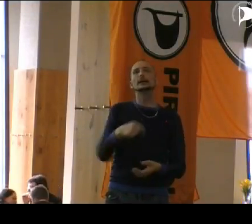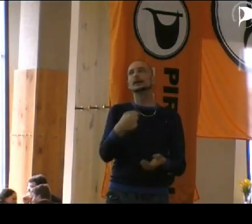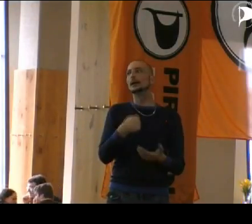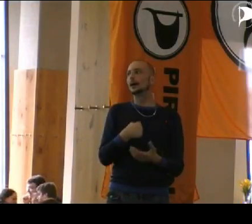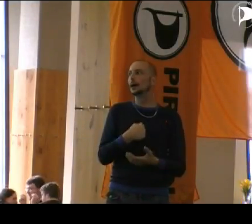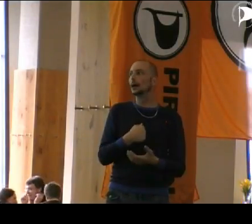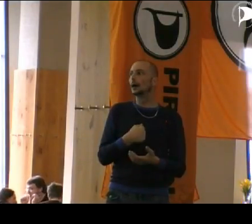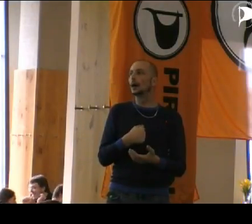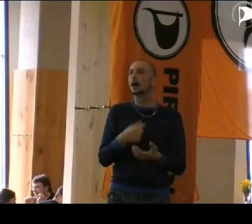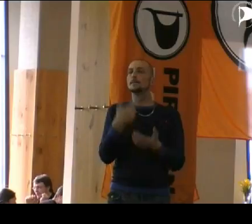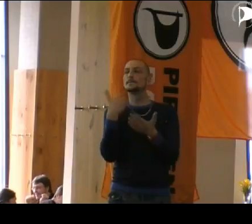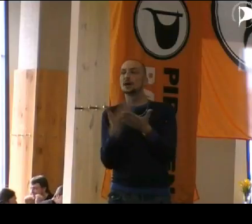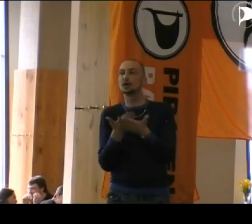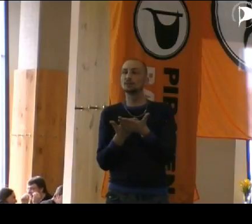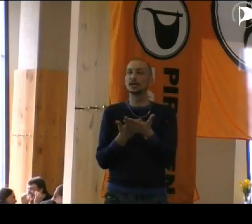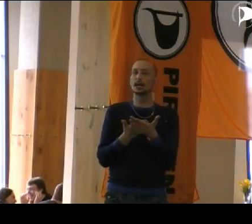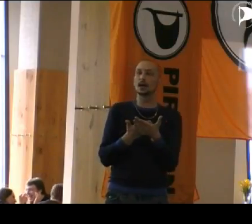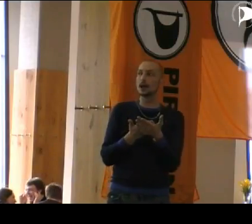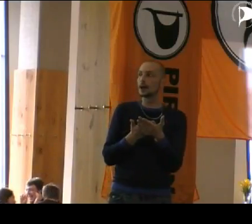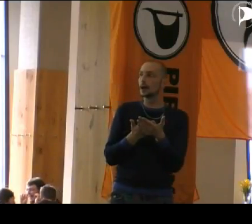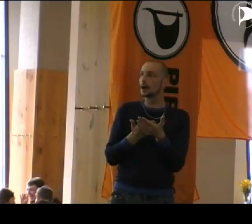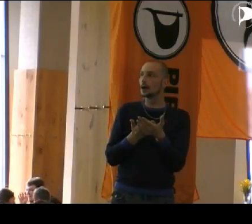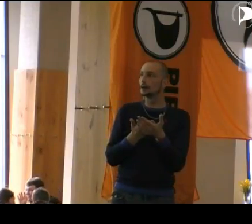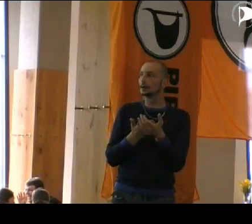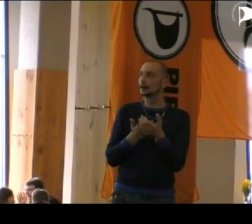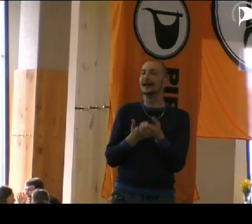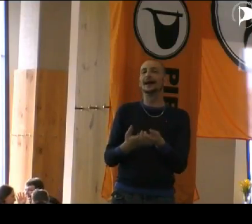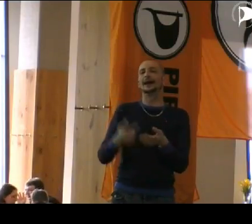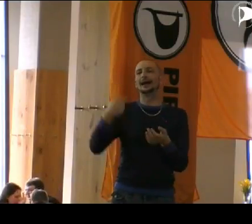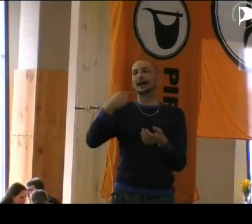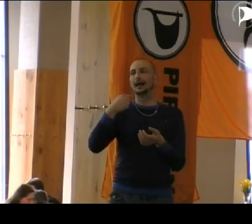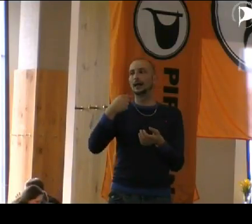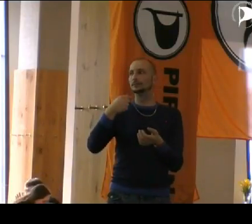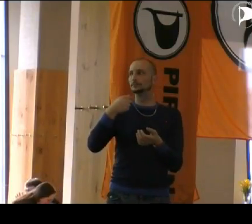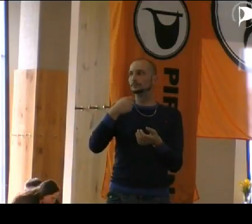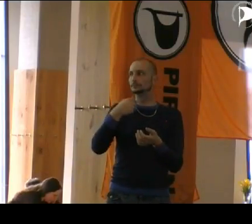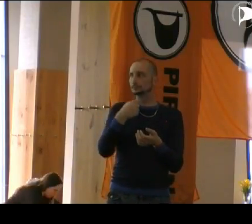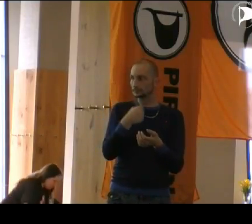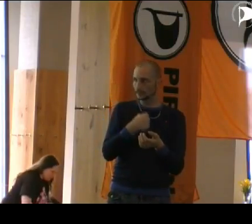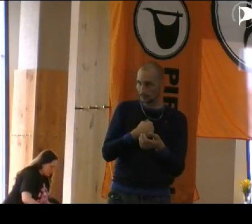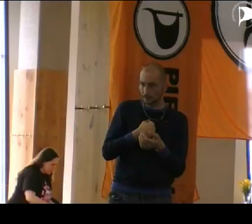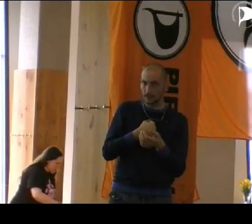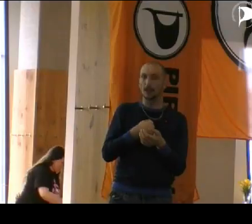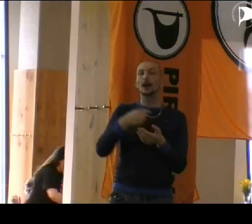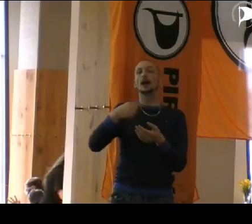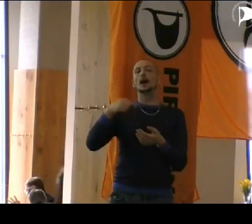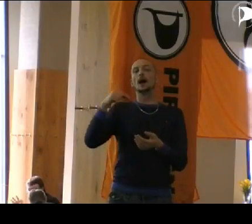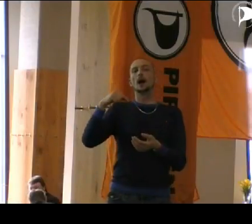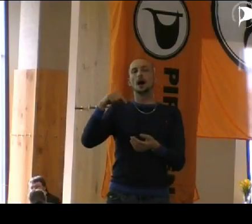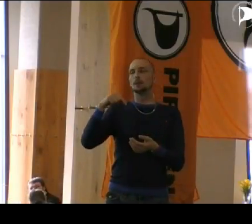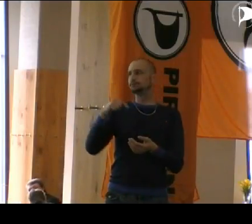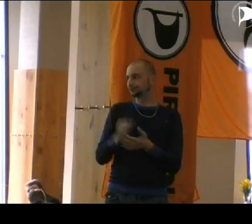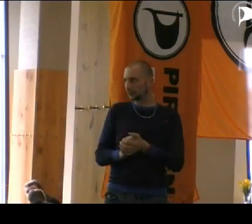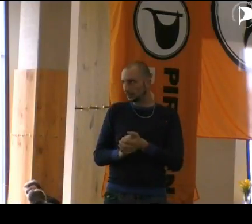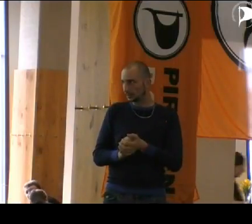wäre unrealistisch so dreht wenn ich meinen charakter sich entscheidungen und die dadurch